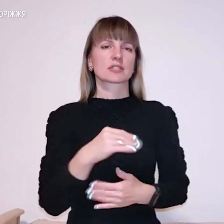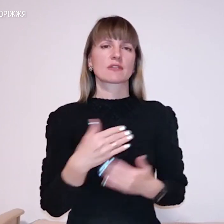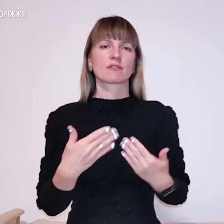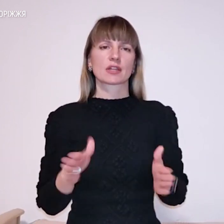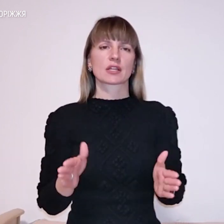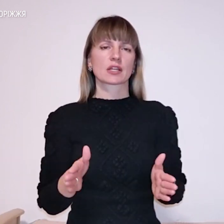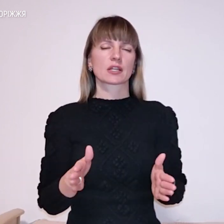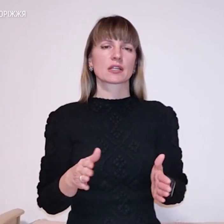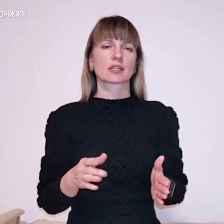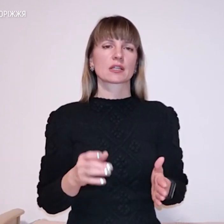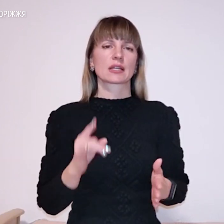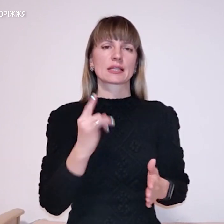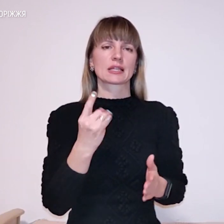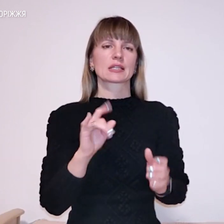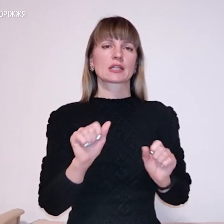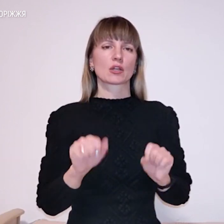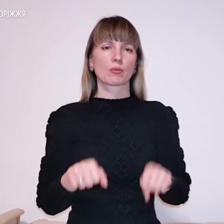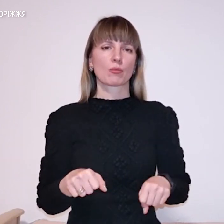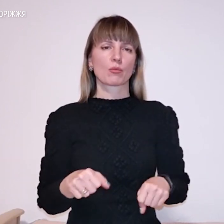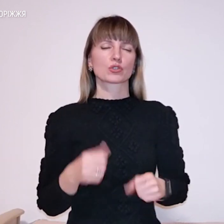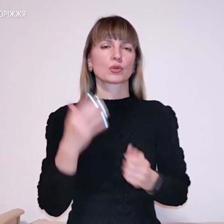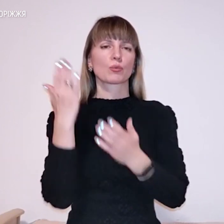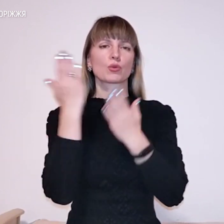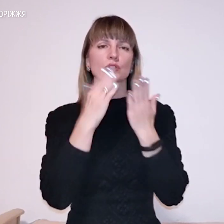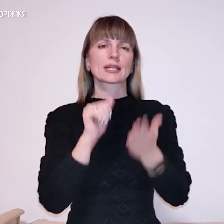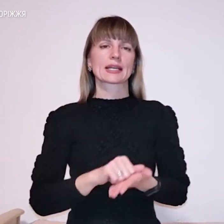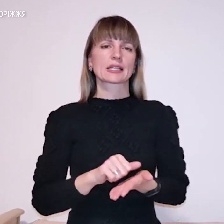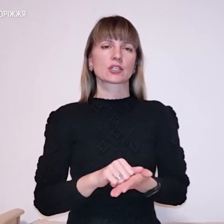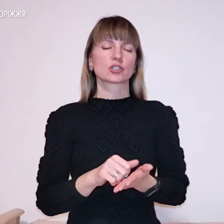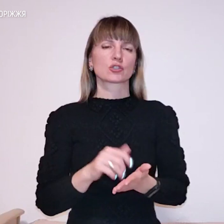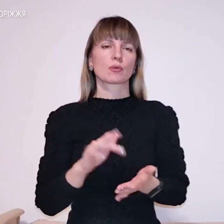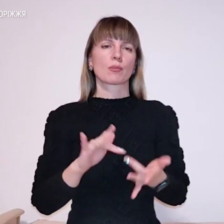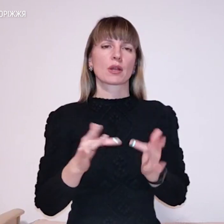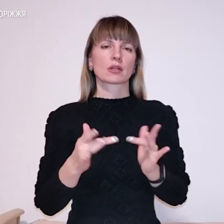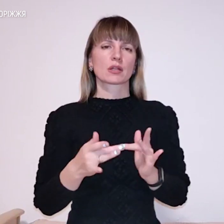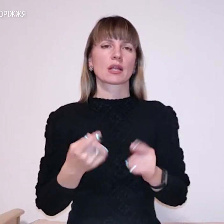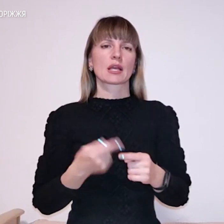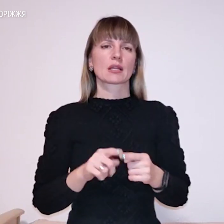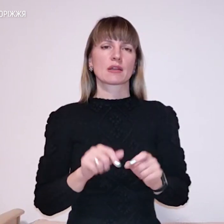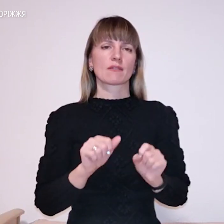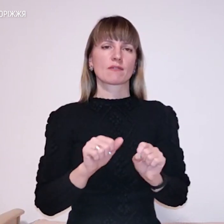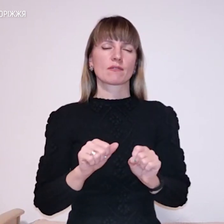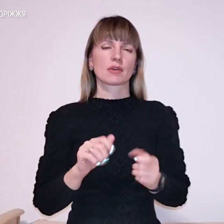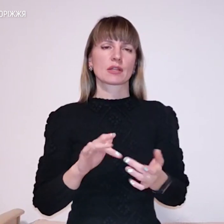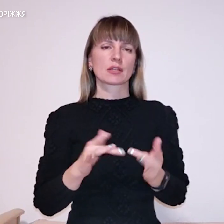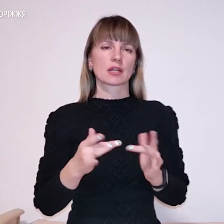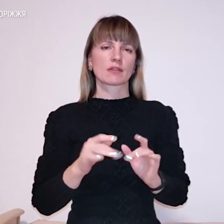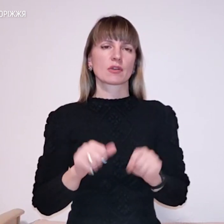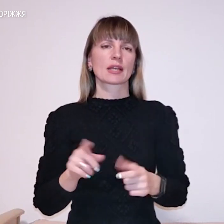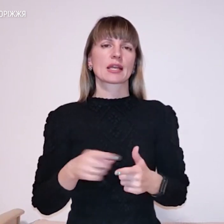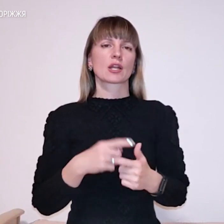практично. Дитина може почитати книжечку онлайн цього ресурсу або послухати аудіоказки.